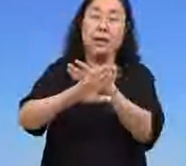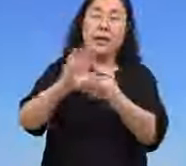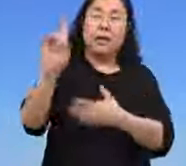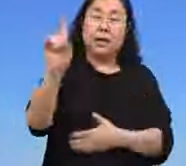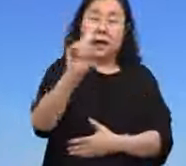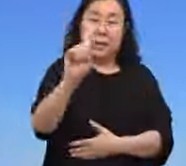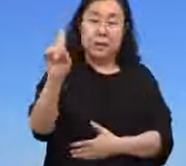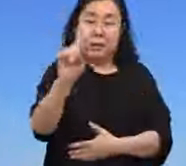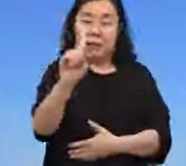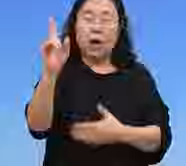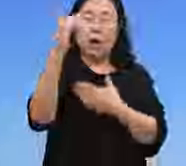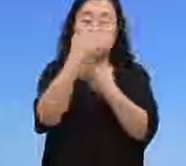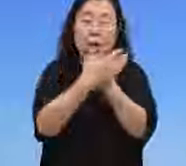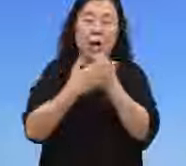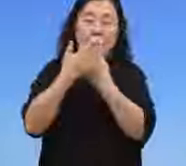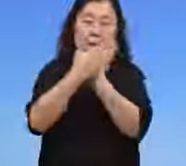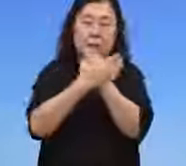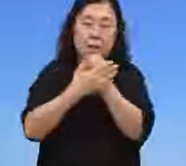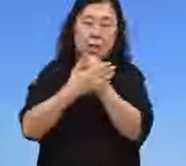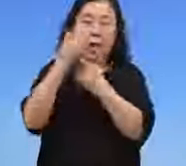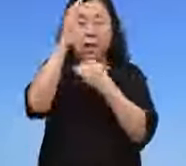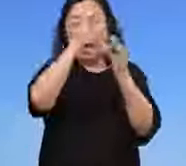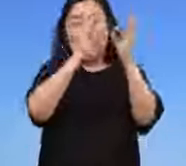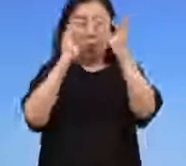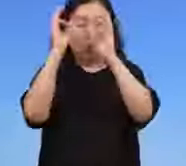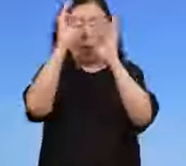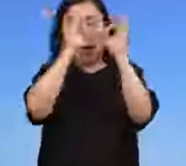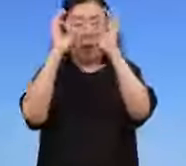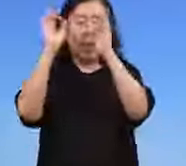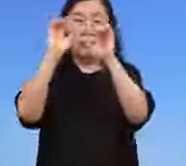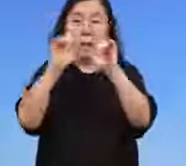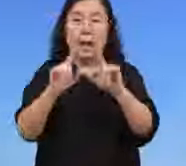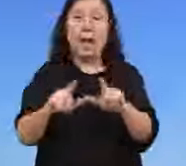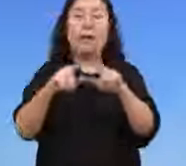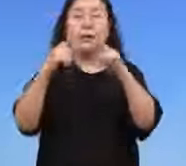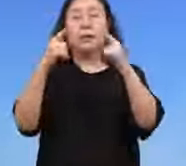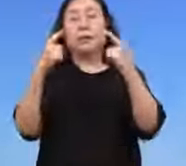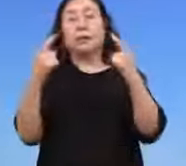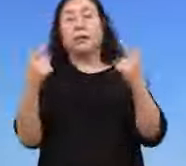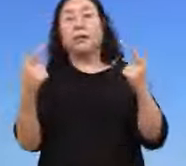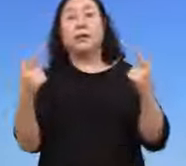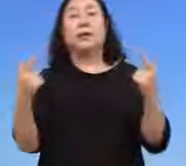다른 어떤 은혜 구하지 않으리.